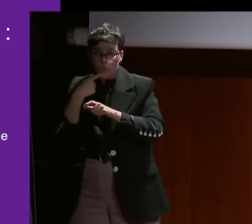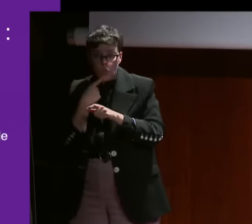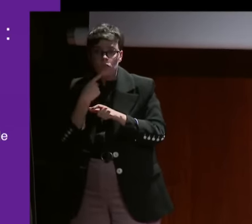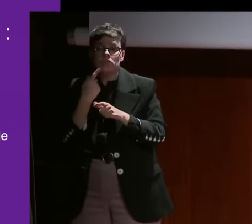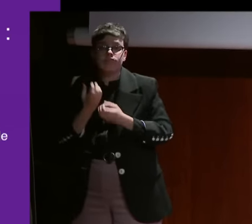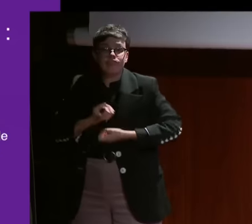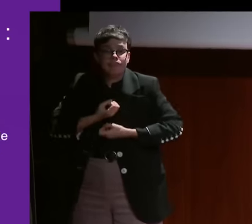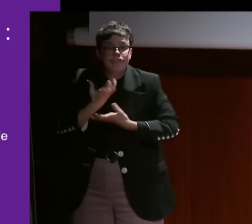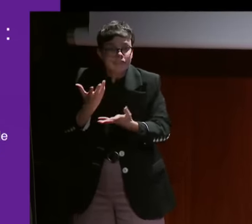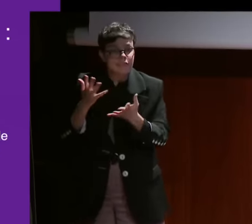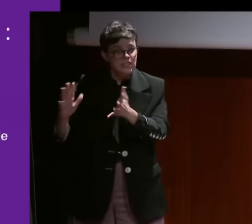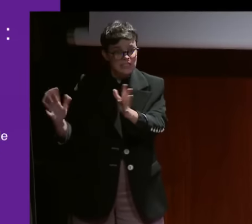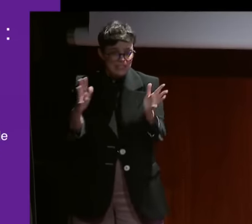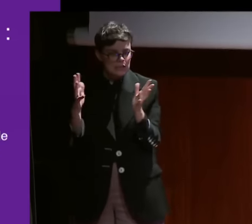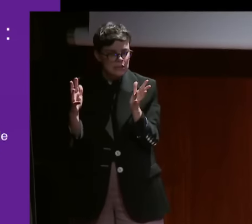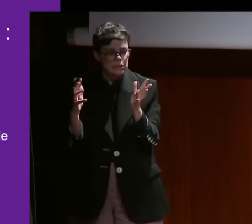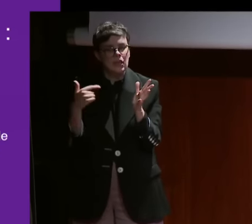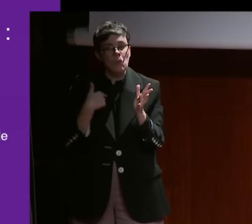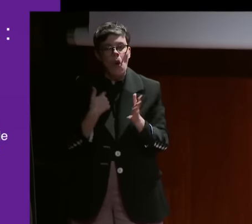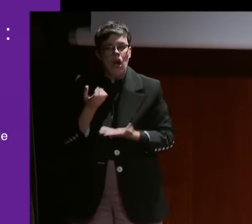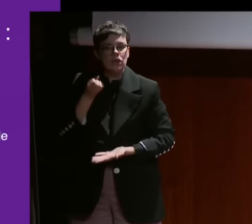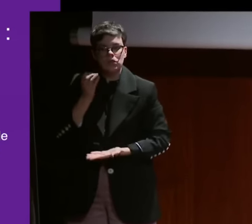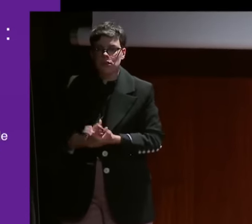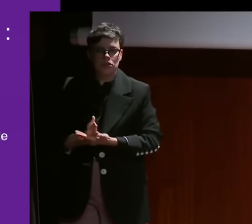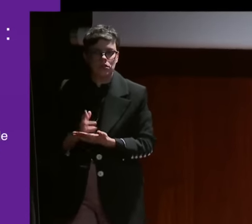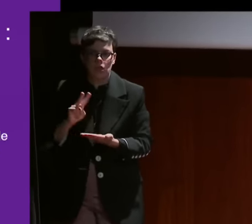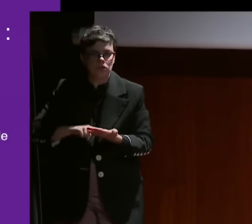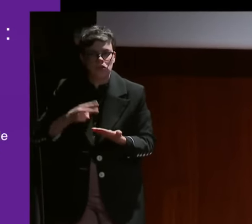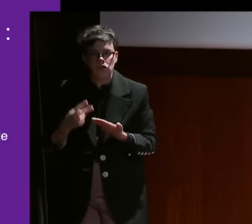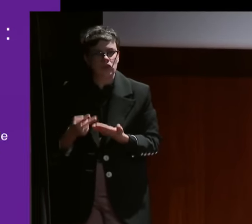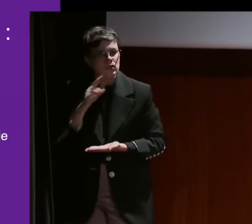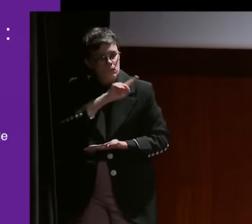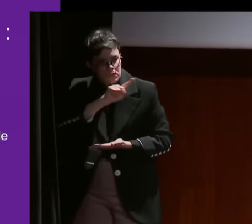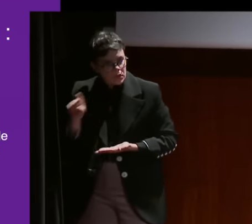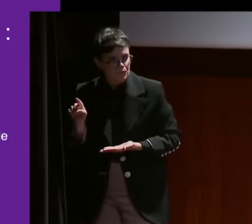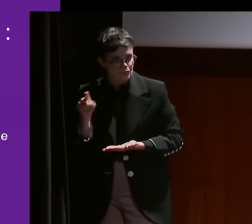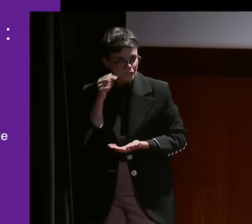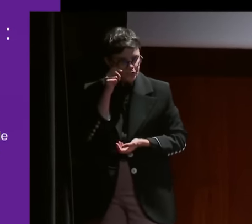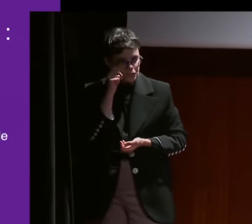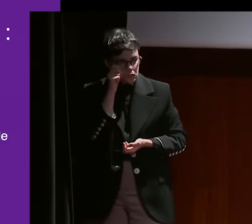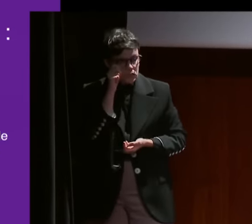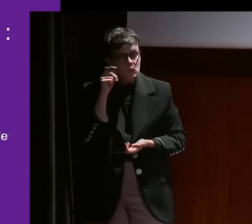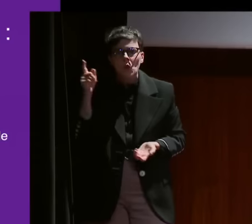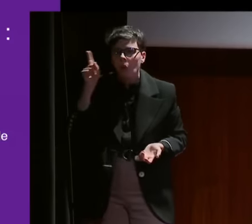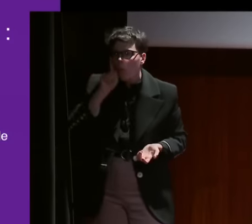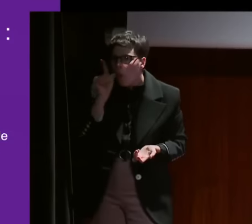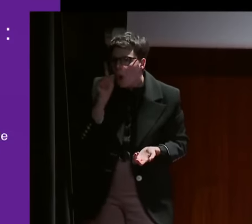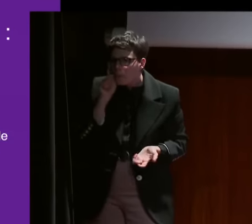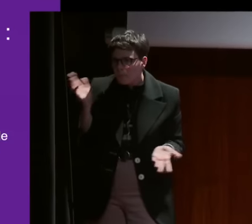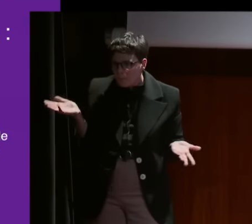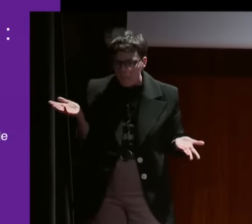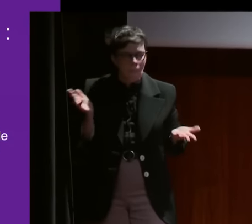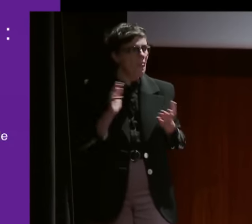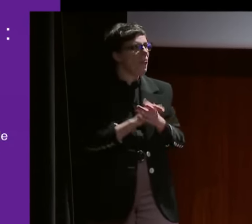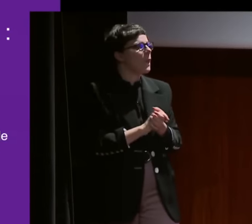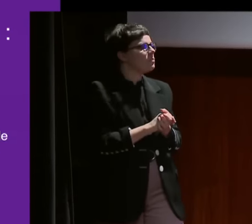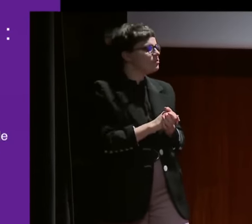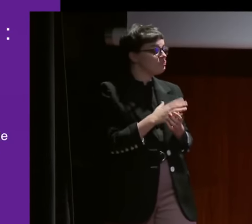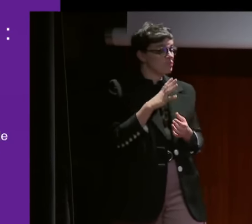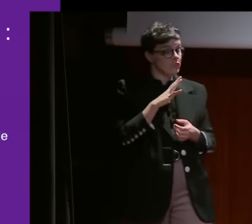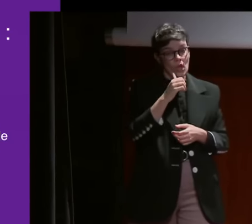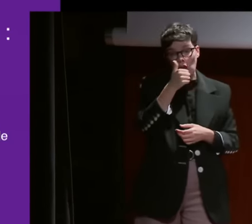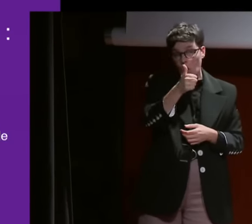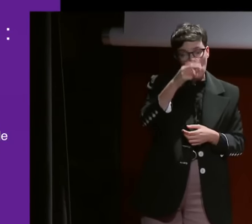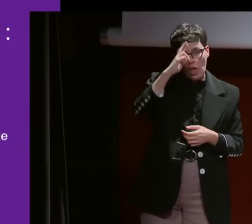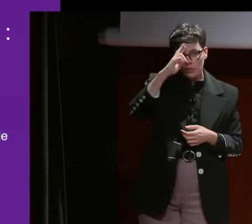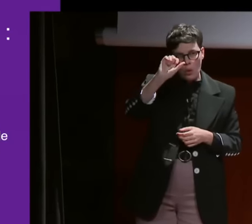Et il y a des témoignages de personnes sourdes qui s'expriment en langue des signes et j'ai décidé de ne pas les traduire. Parce